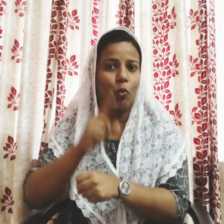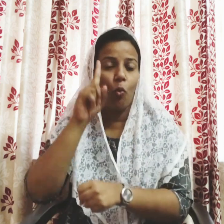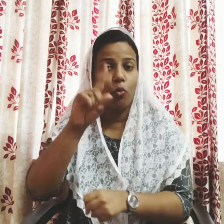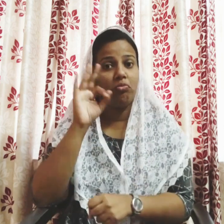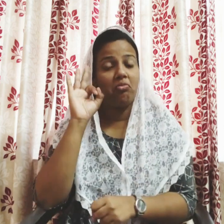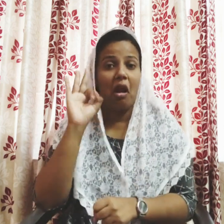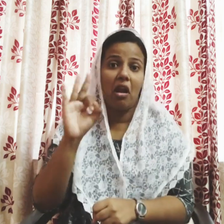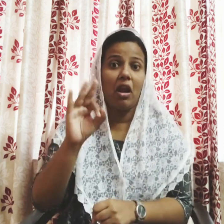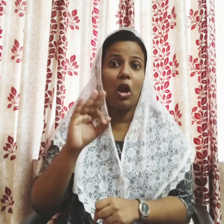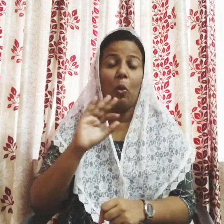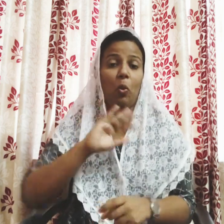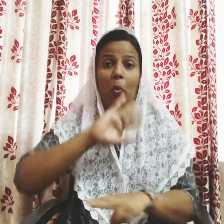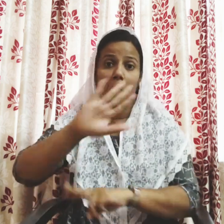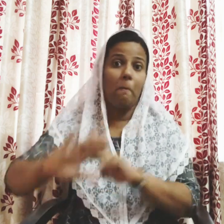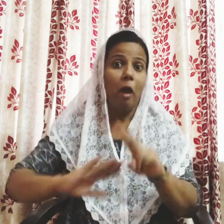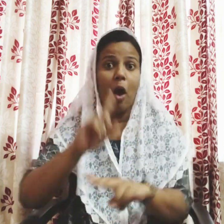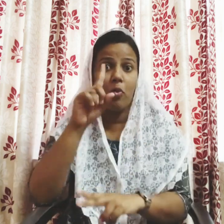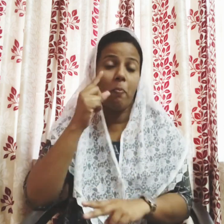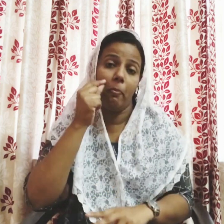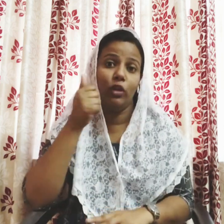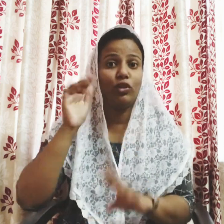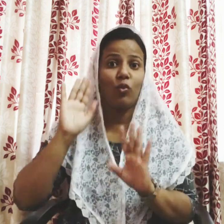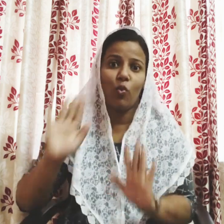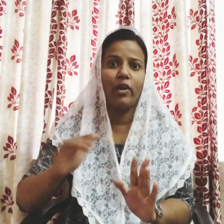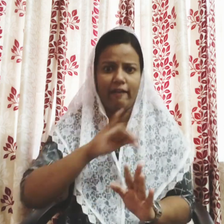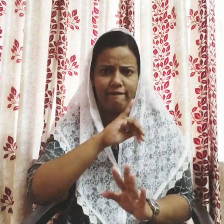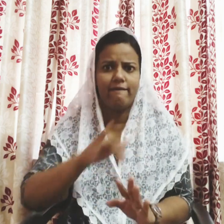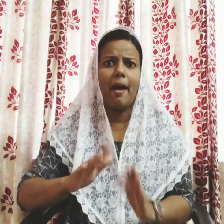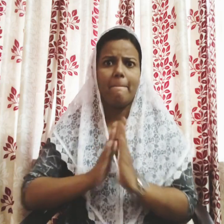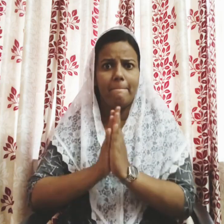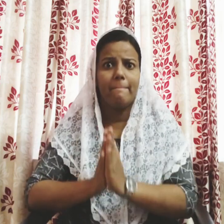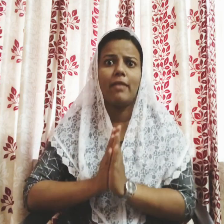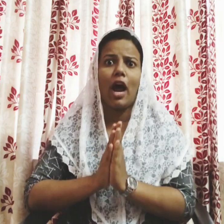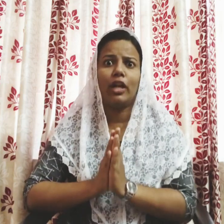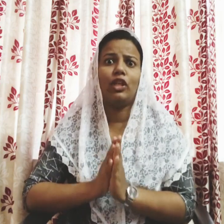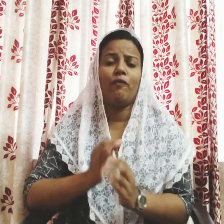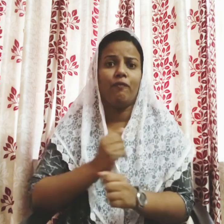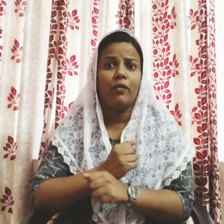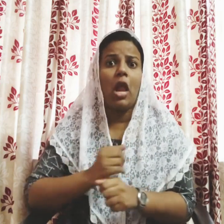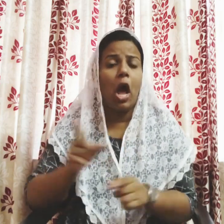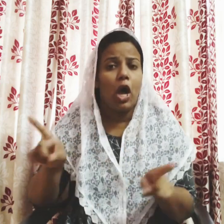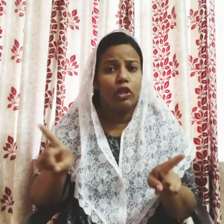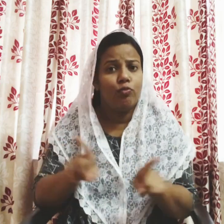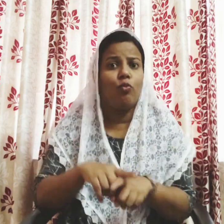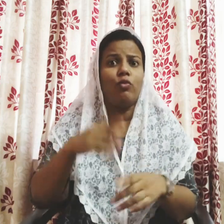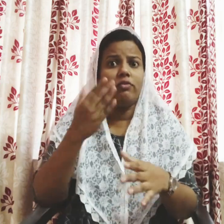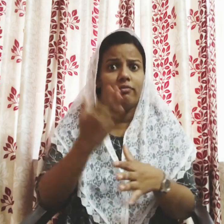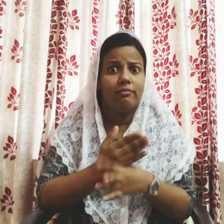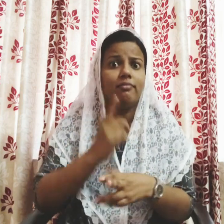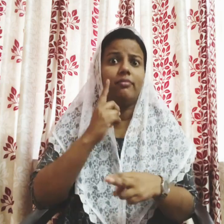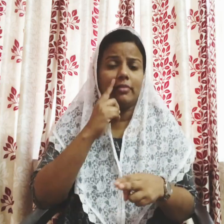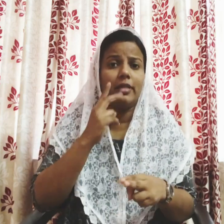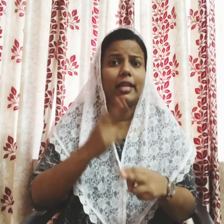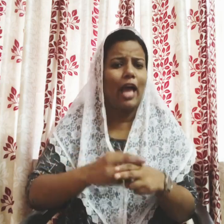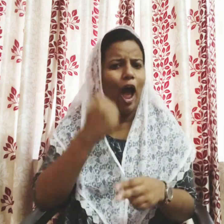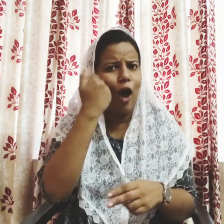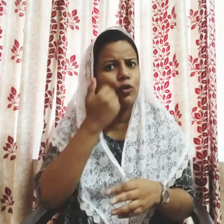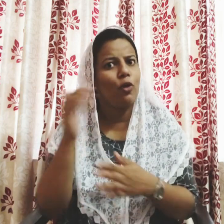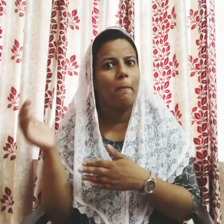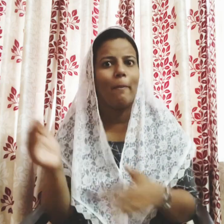പ്രവാചകനുണ്ട്, അദ്ദേഹത്തെ പോയി കണ്ടാൽ, അദ്ദേഹം ഒരു ദൈവദാസന, അദ്ദേഹം എന്ത് ചെയ്യും, അദ്ദേഹം പറയുന്ന പോലെ ചെയ്താൽ ഈ കുഷ്ഠം മാറിക്കിട്ടുമെന്ന് പറയാൻ